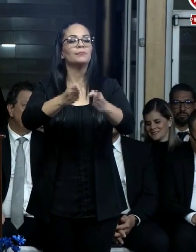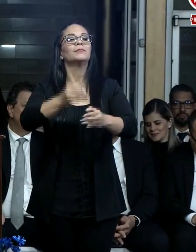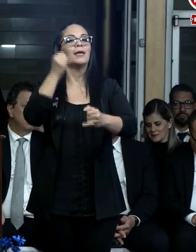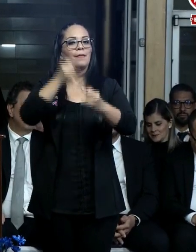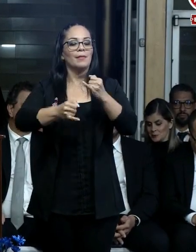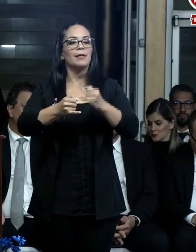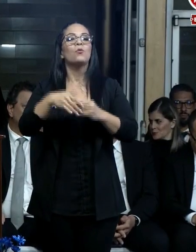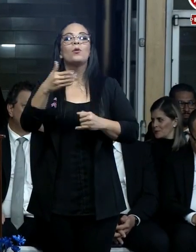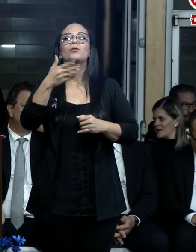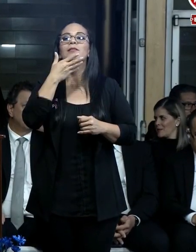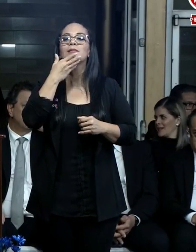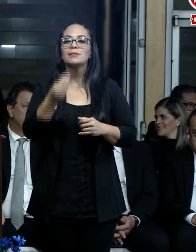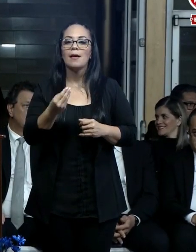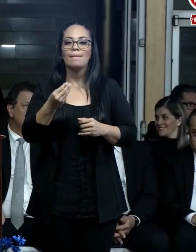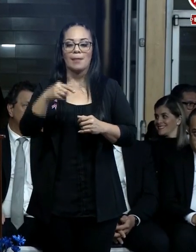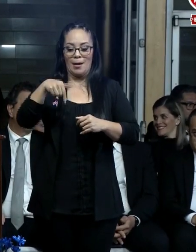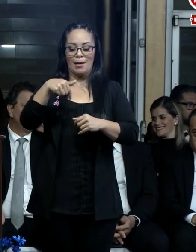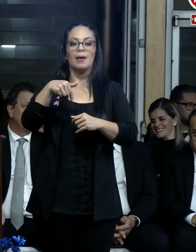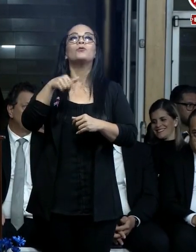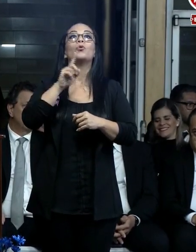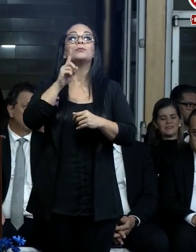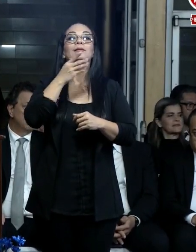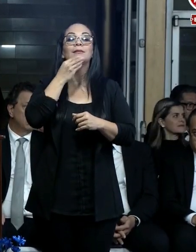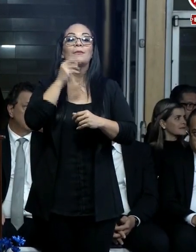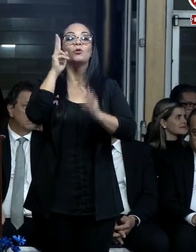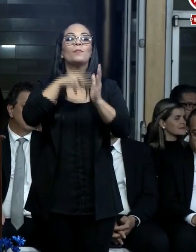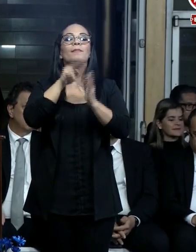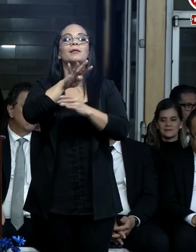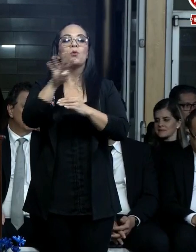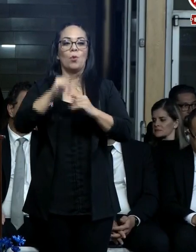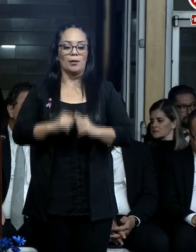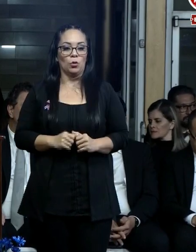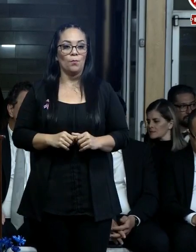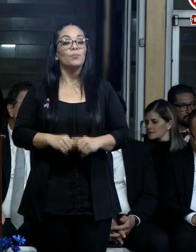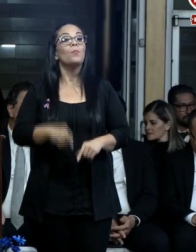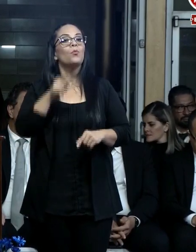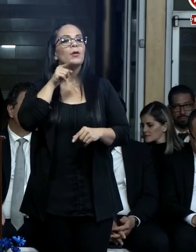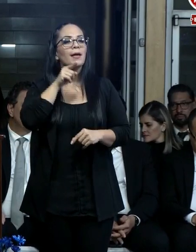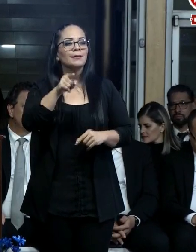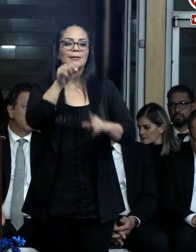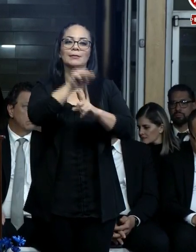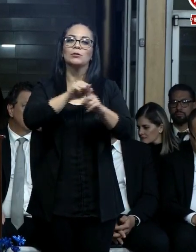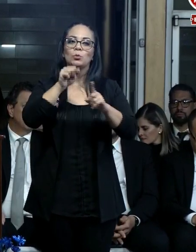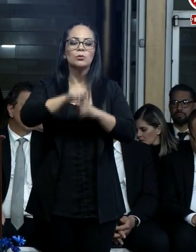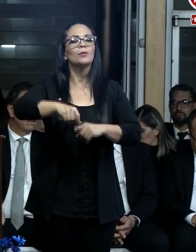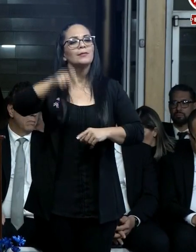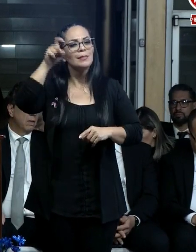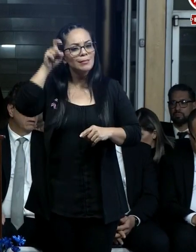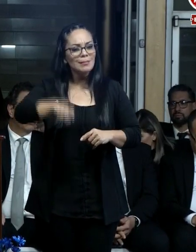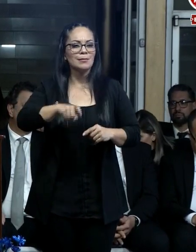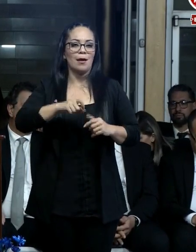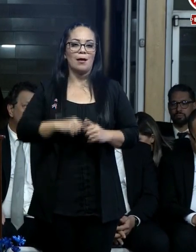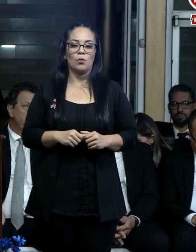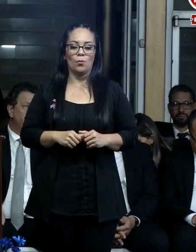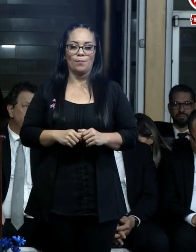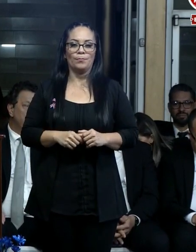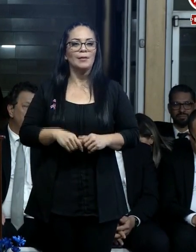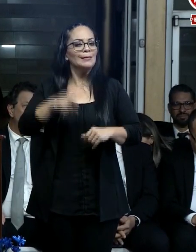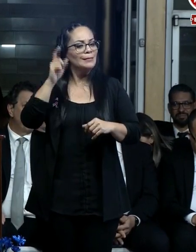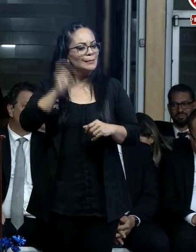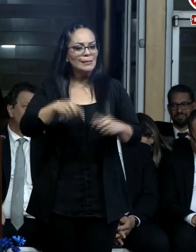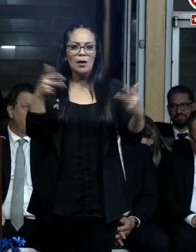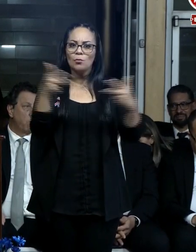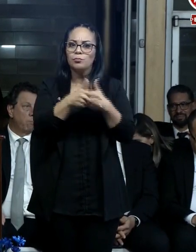en diciembre del 2024, porque esa realidad es necesaria: desahogar